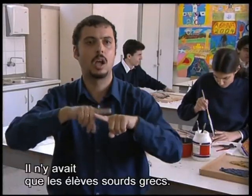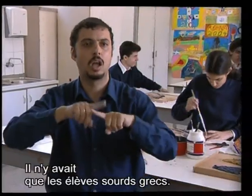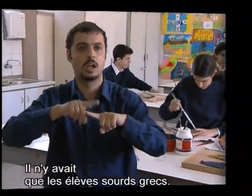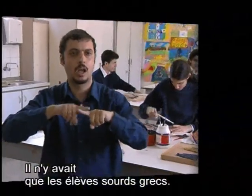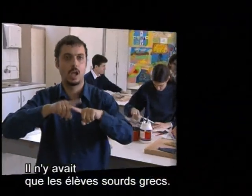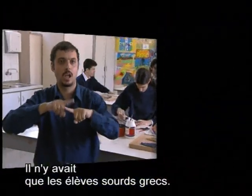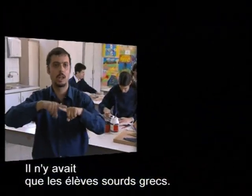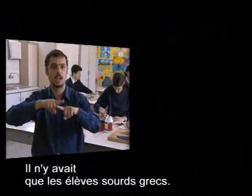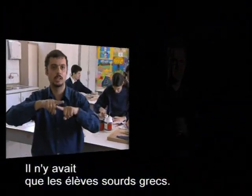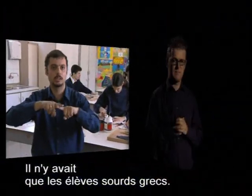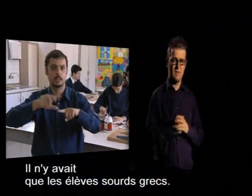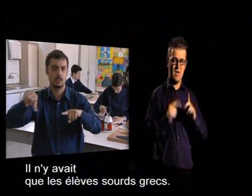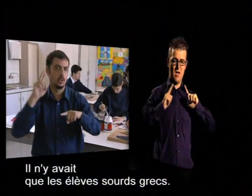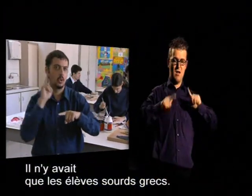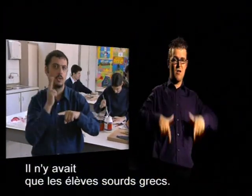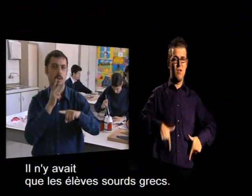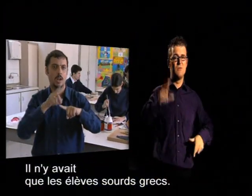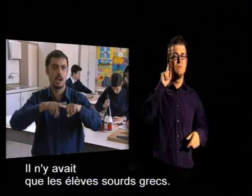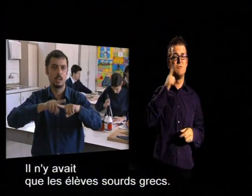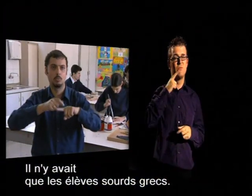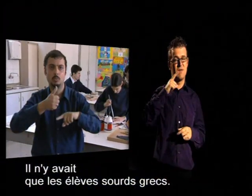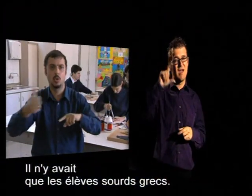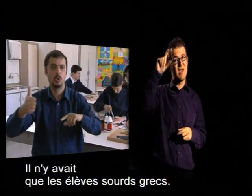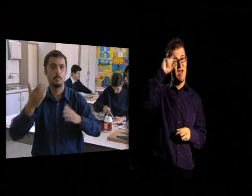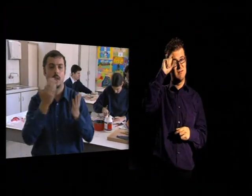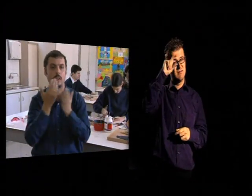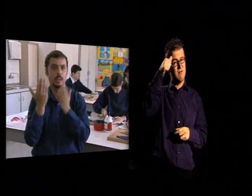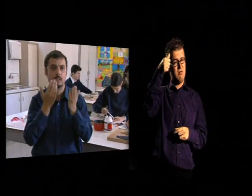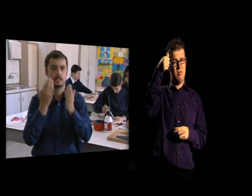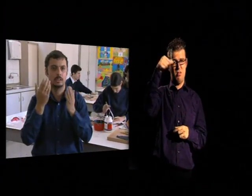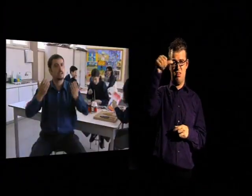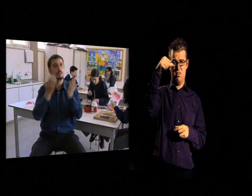Il n'y avait que des Grecs. Que des élèves sourds grecs.